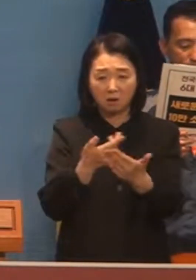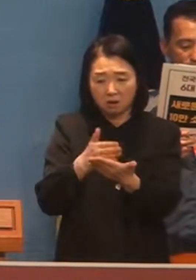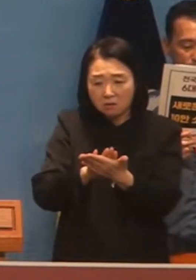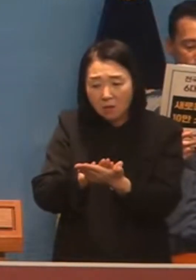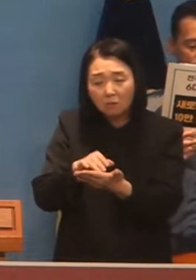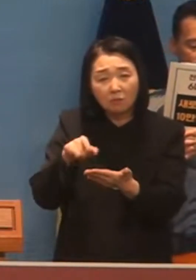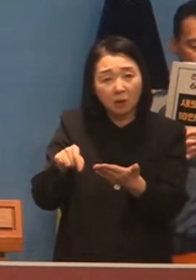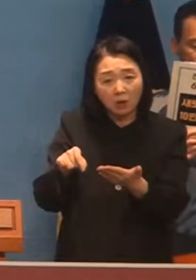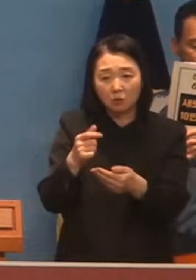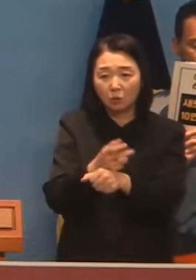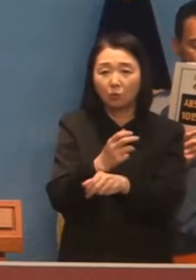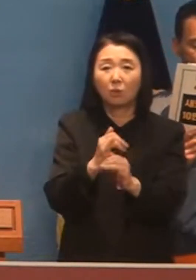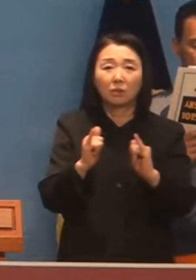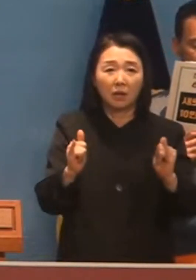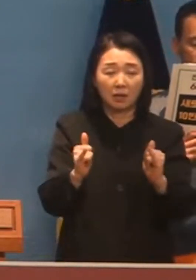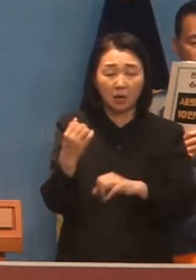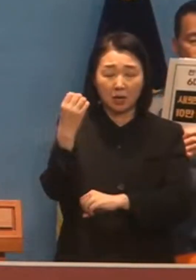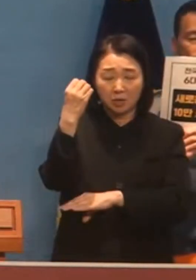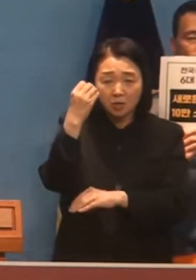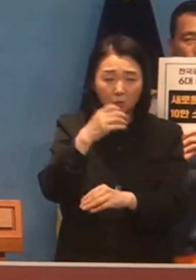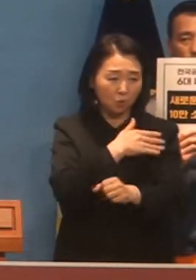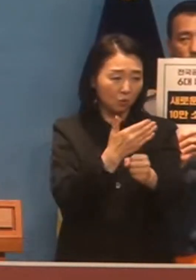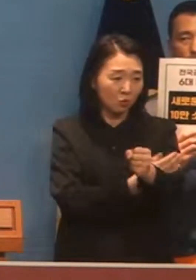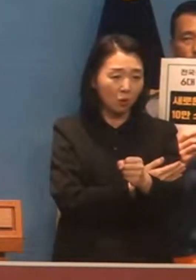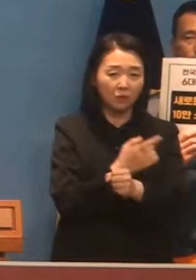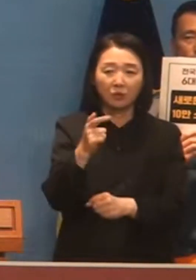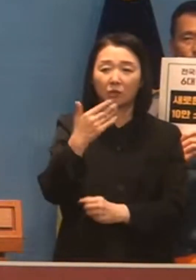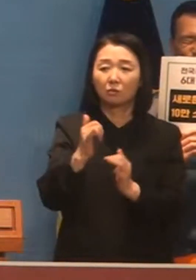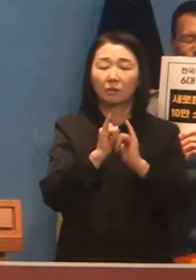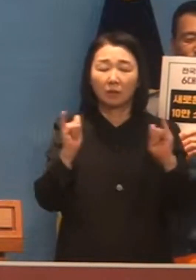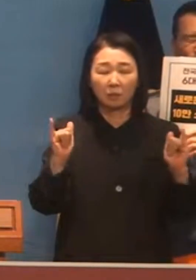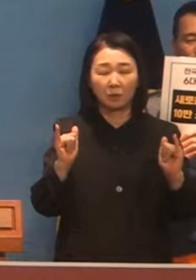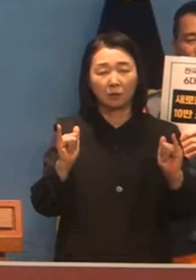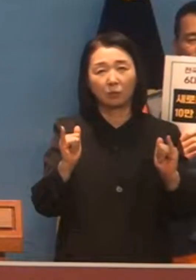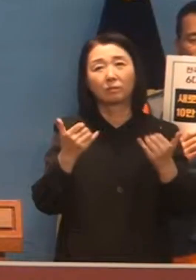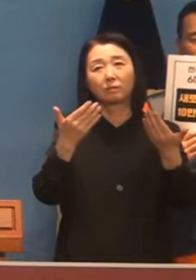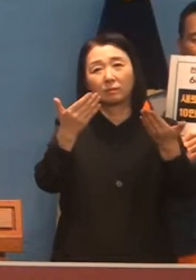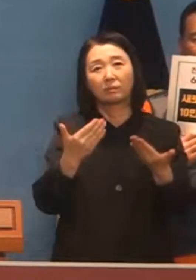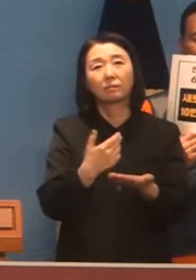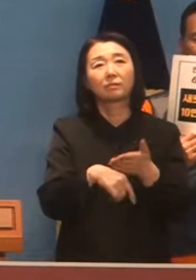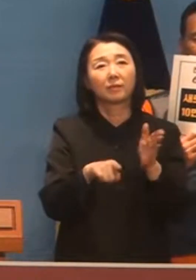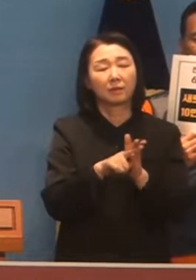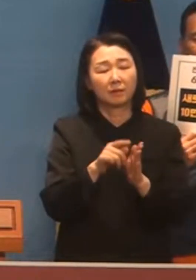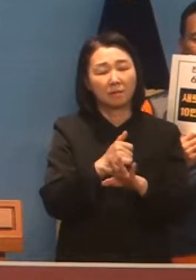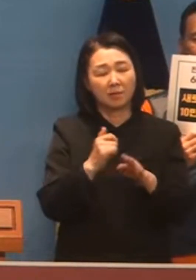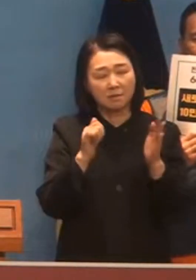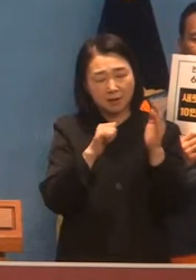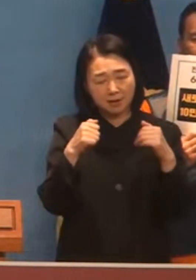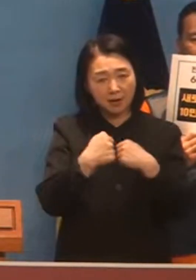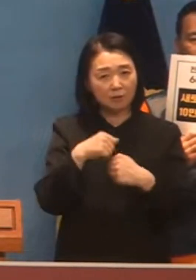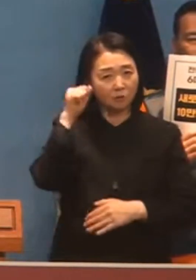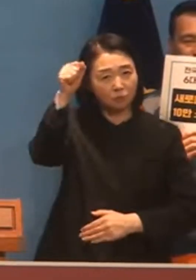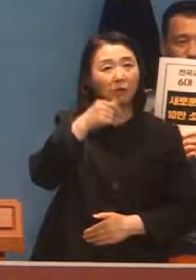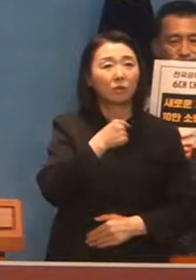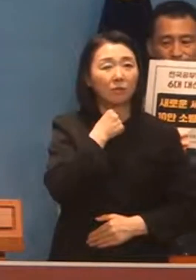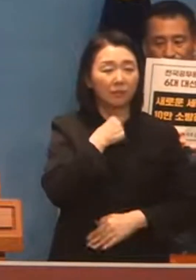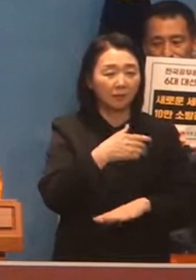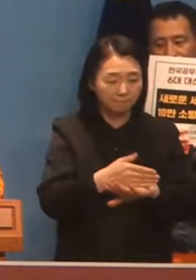노동자에게 적용되는 노동기본권이 소방공무원들에게도 적용될 수 있도록 끝까지 투쟁하겠습니다.